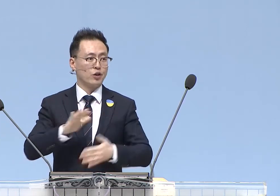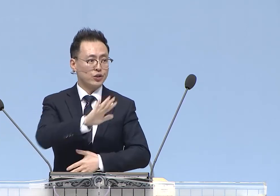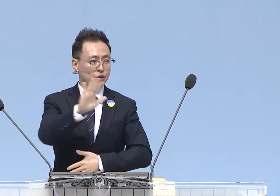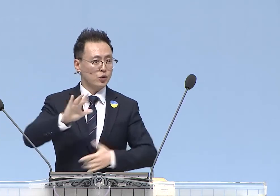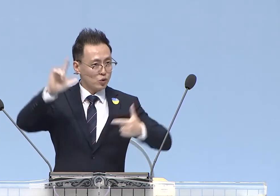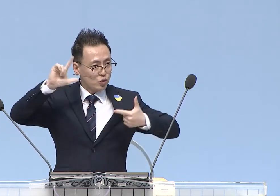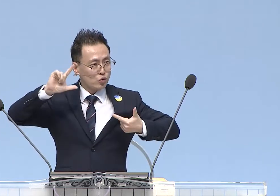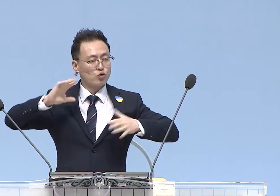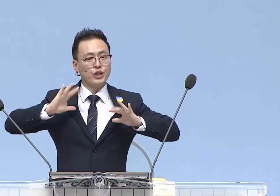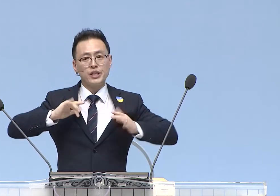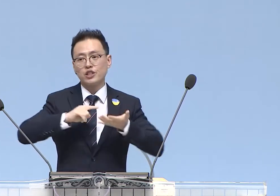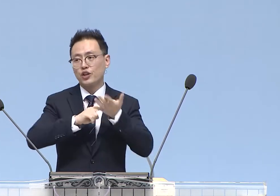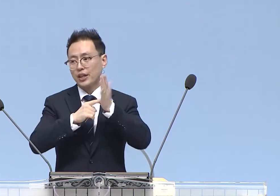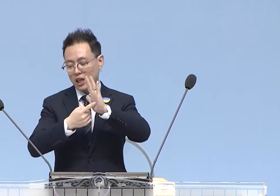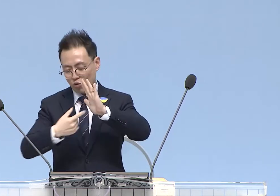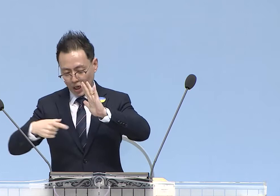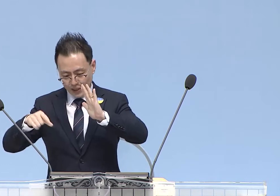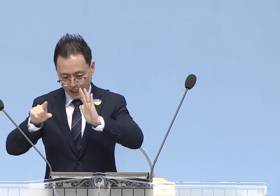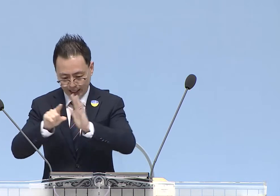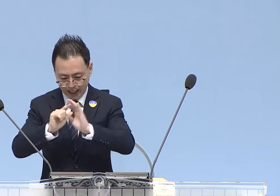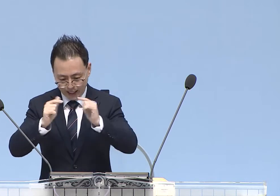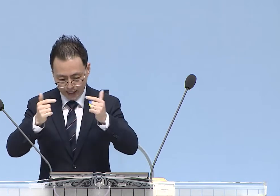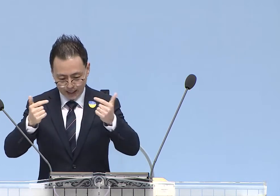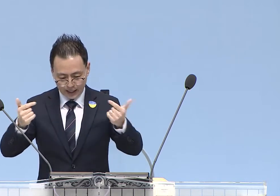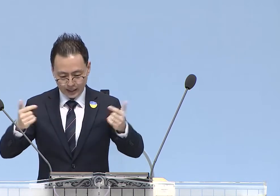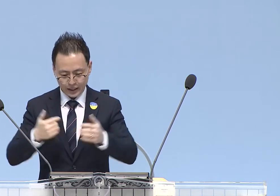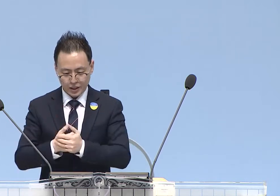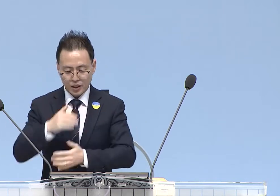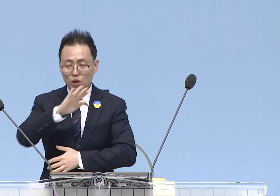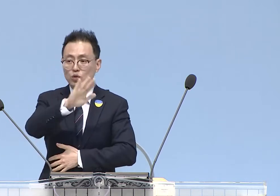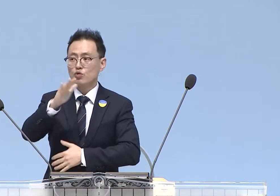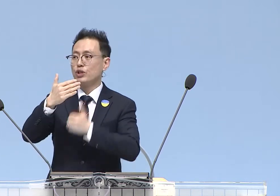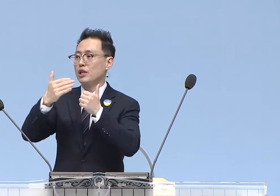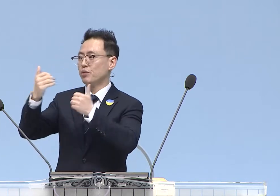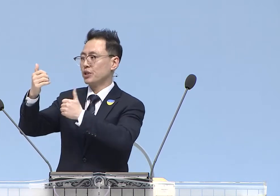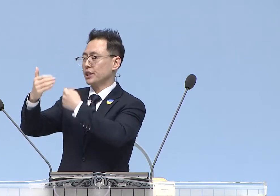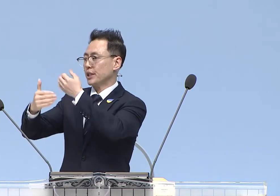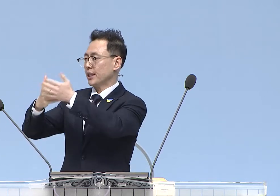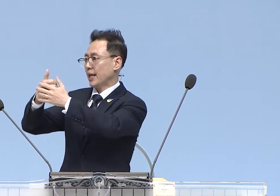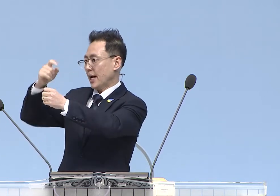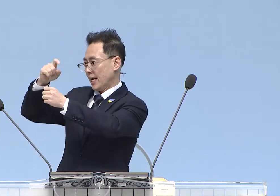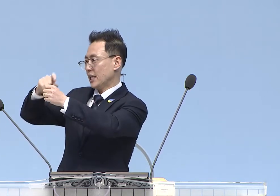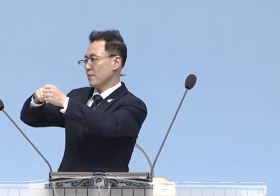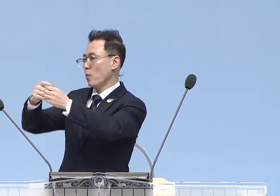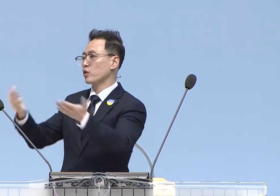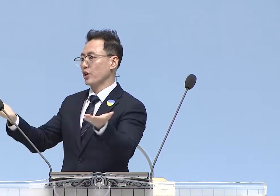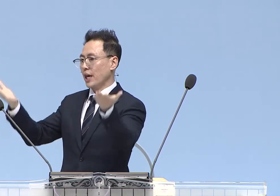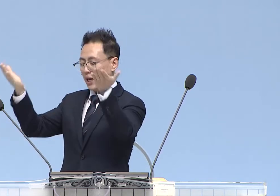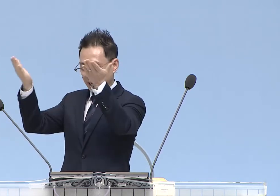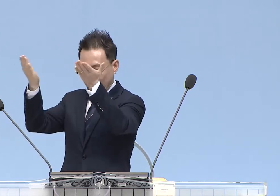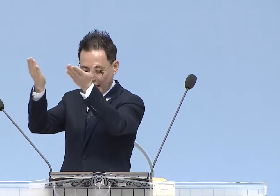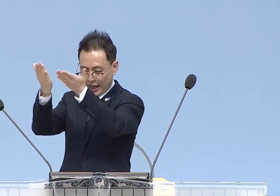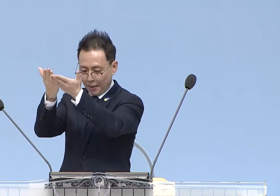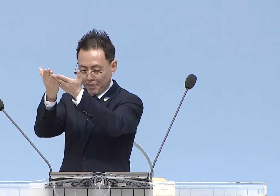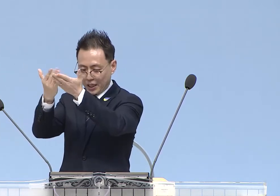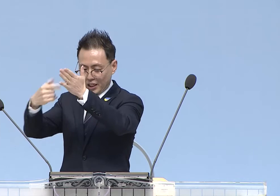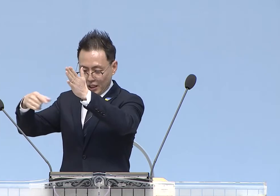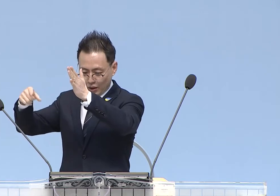사역은 우리를 드러내기 위함이 아니라 우리를 부르신 하나님의 목적에 합하기